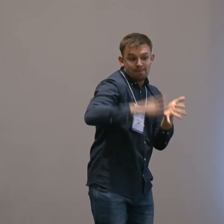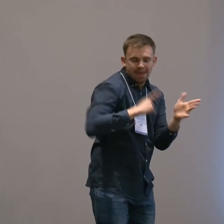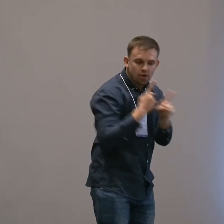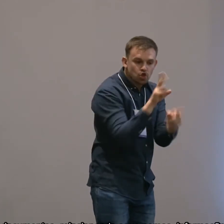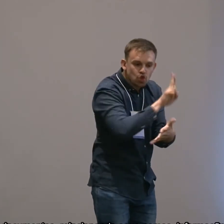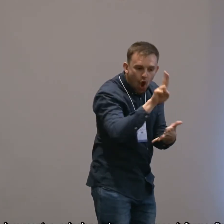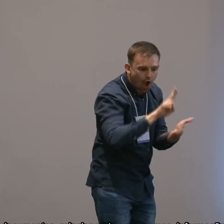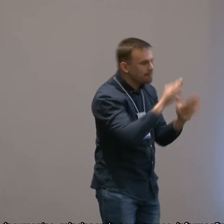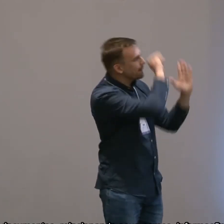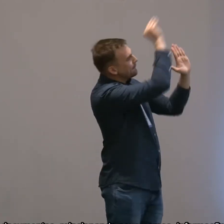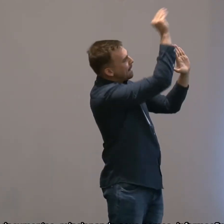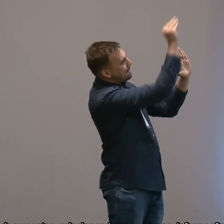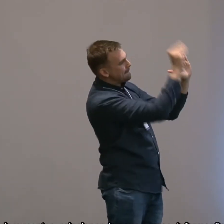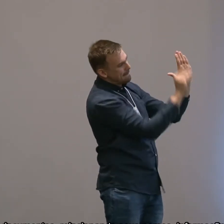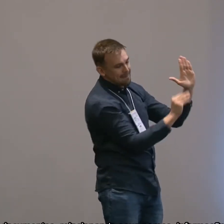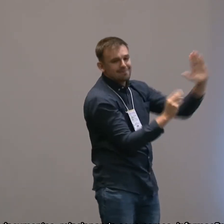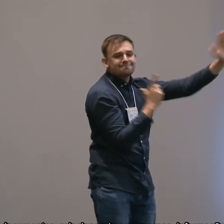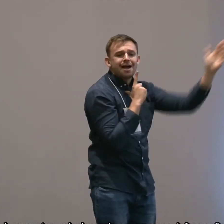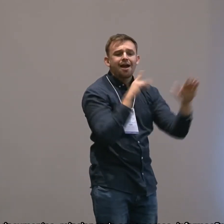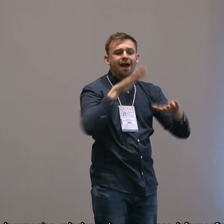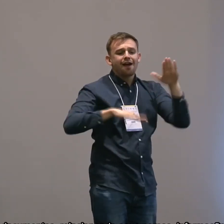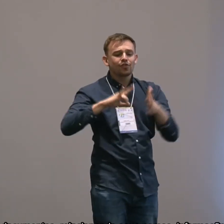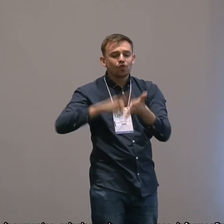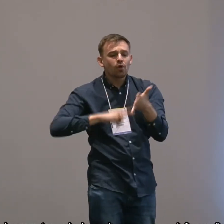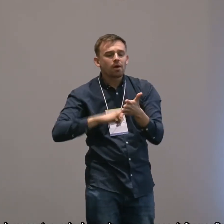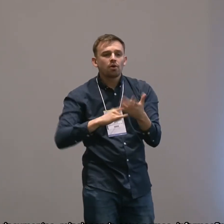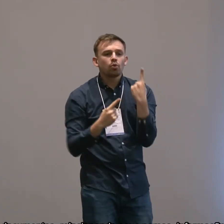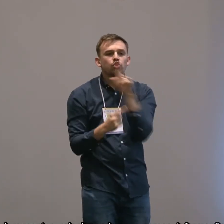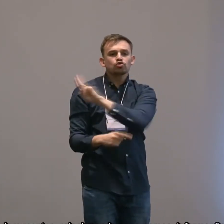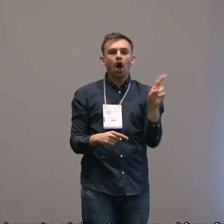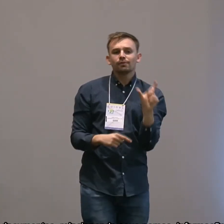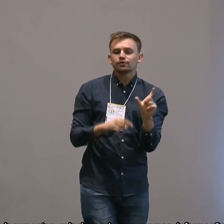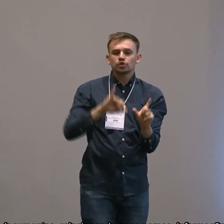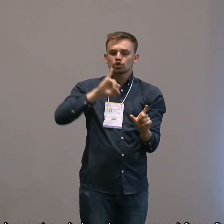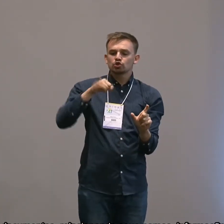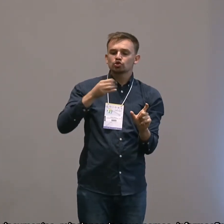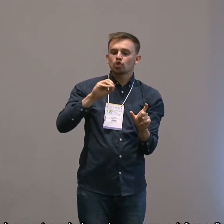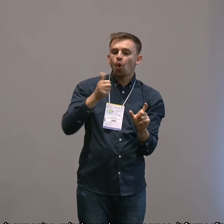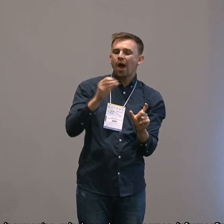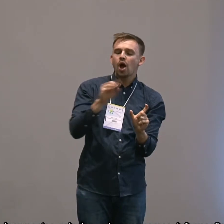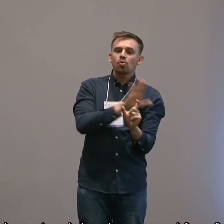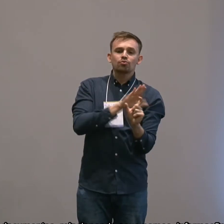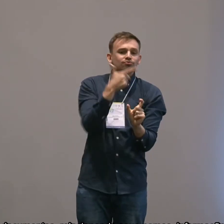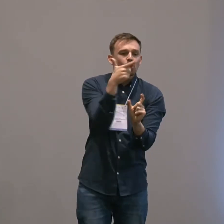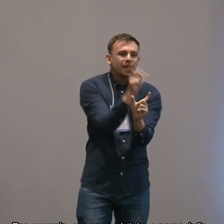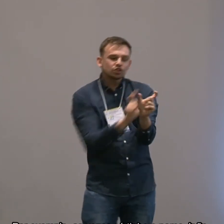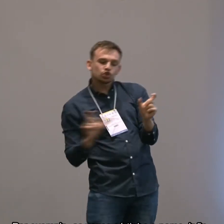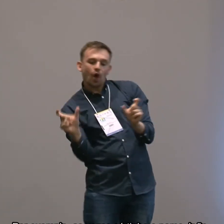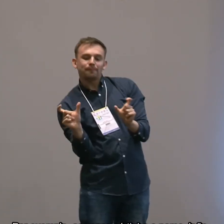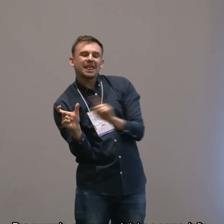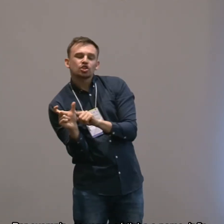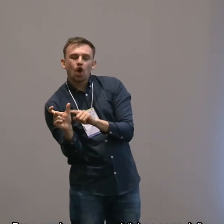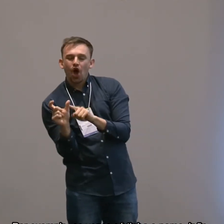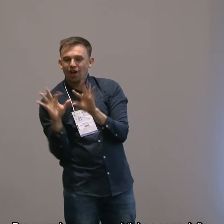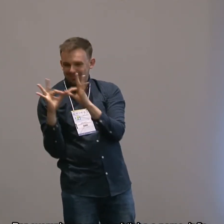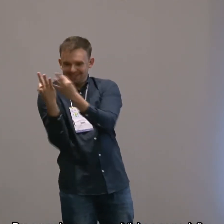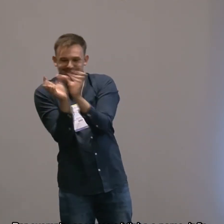que eu encontrei nos documentos relacionando os seus nomes informações relacionadas a ele por exemplo às vezes só tinha o nome João